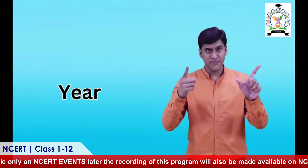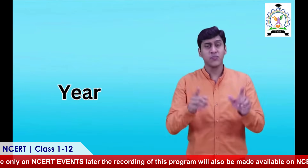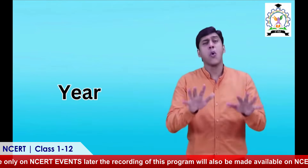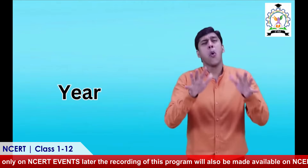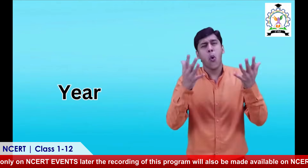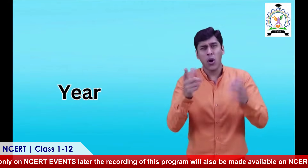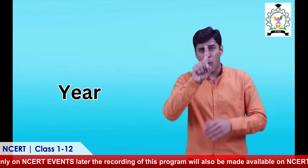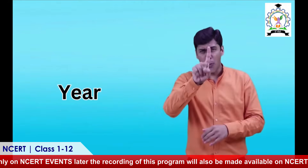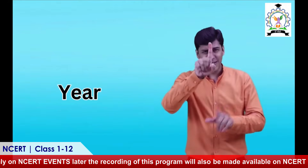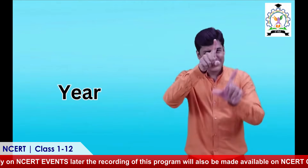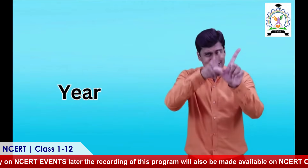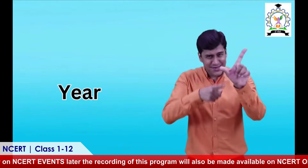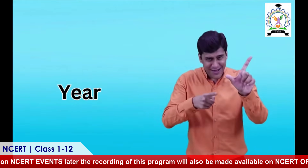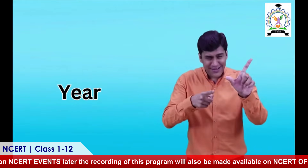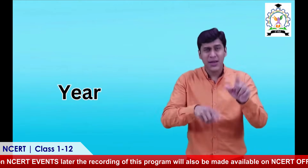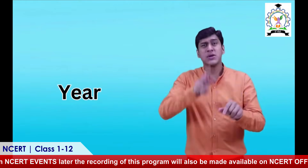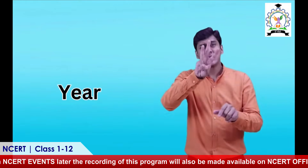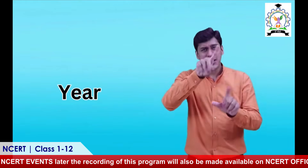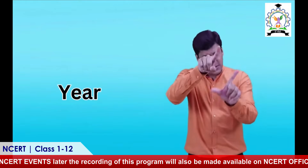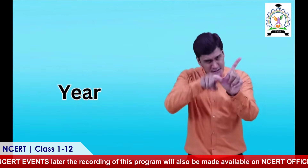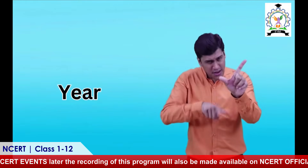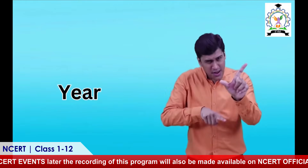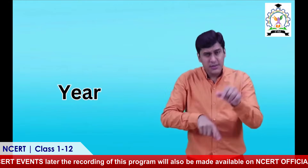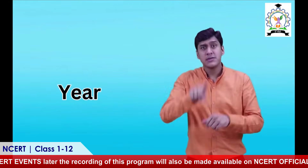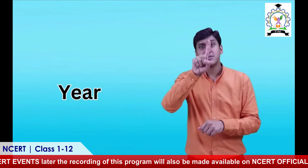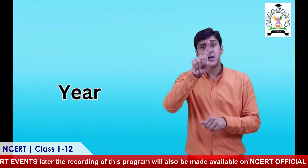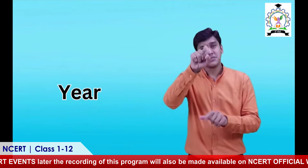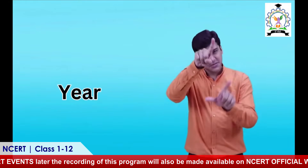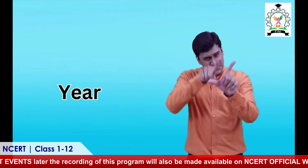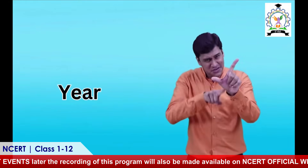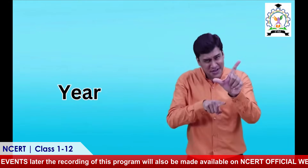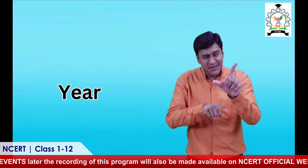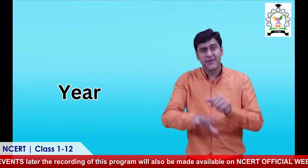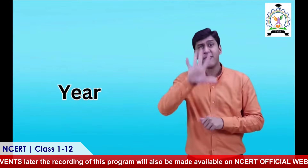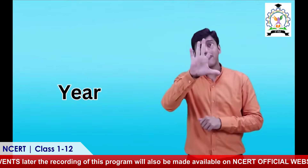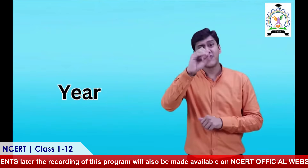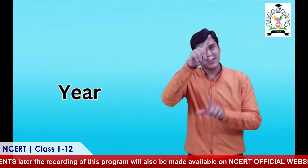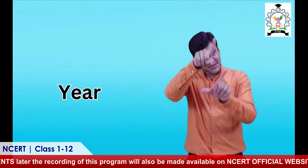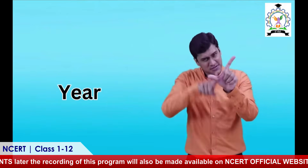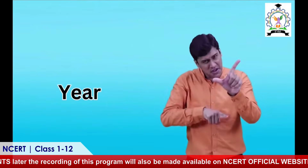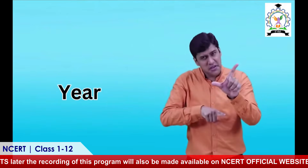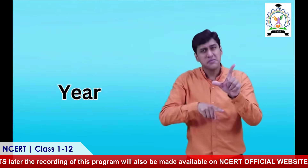साल या फिर 1 साल, 3 साल, 10 साल, 50